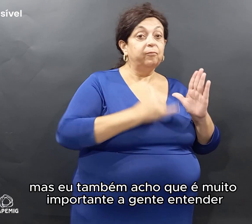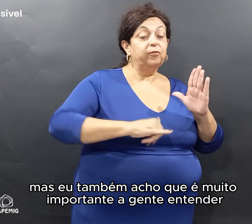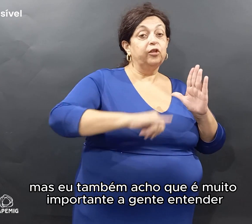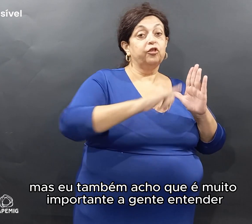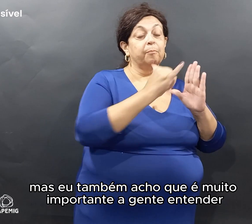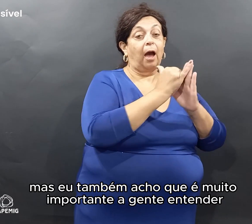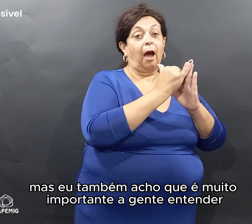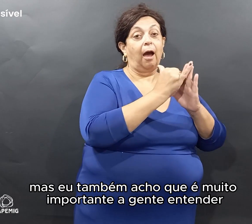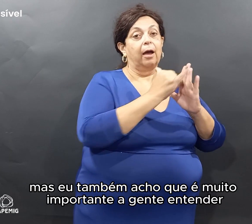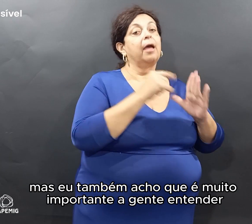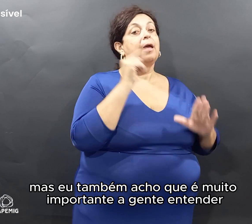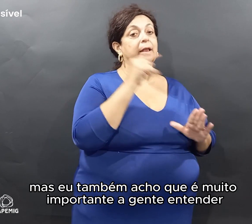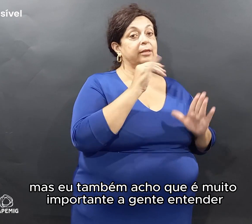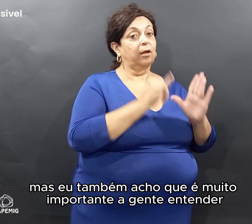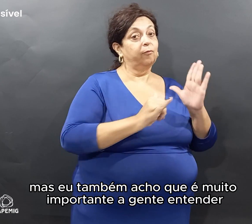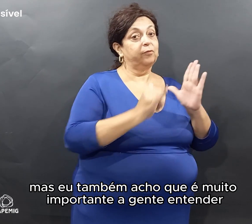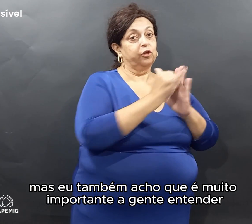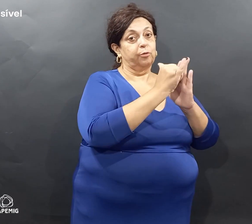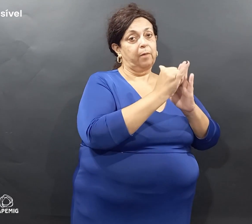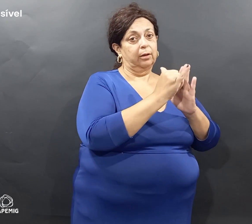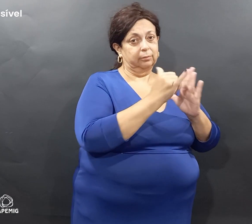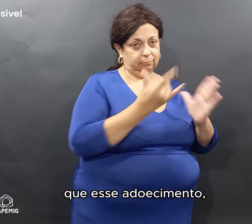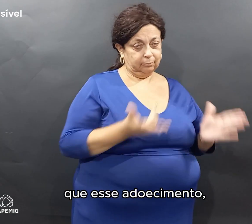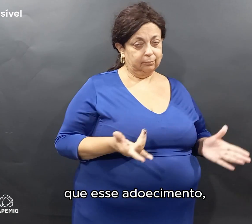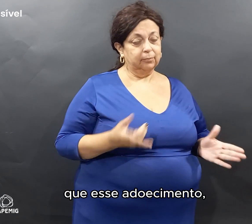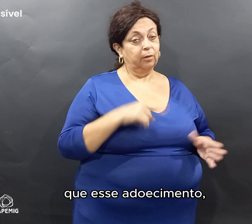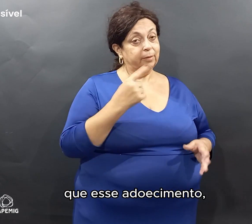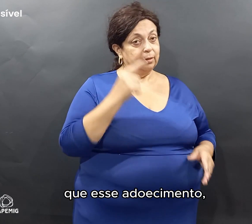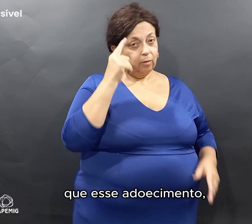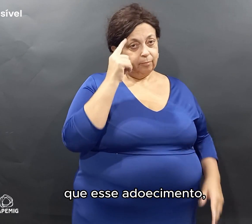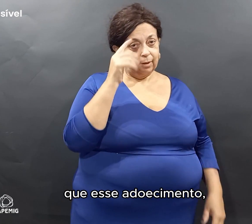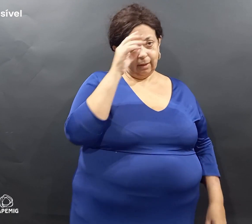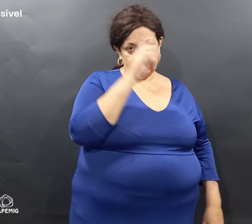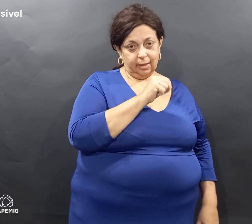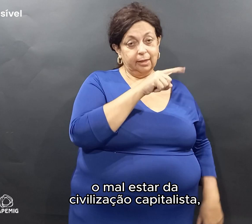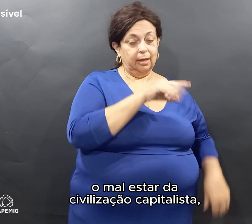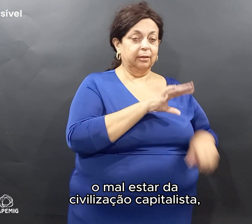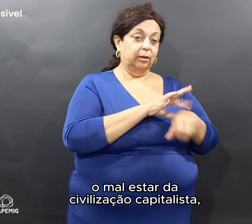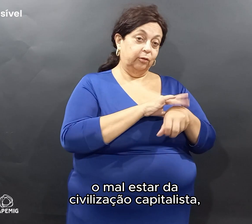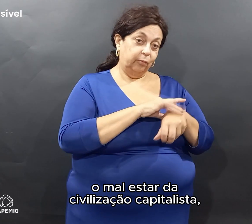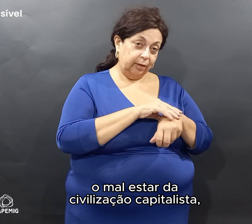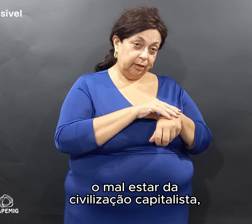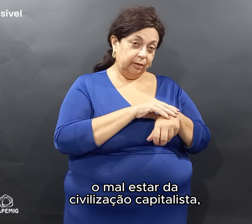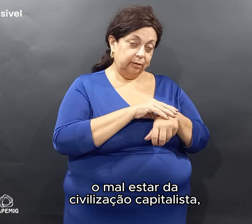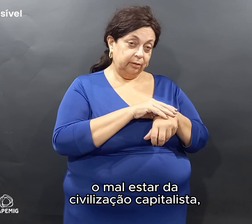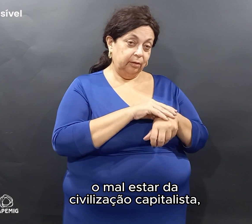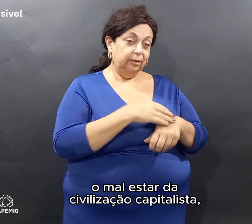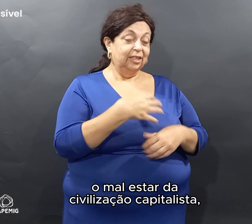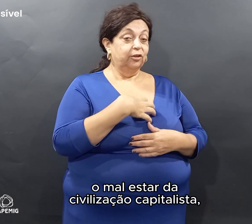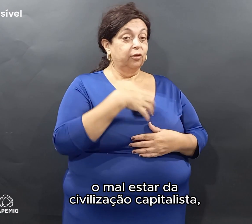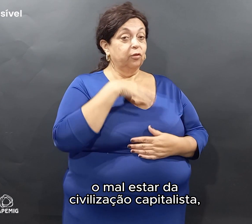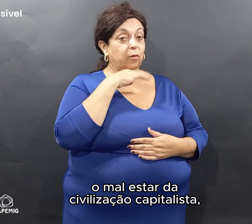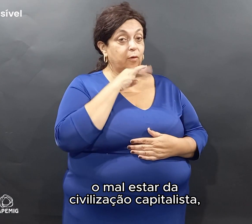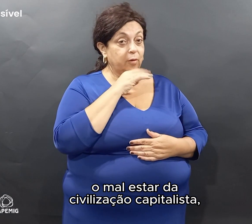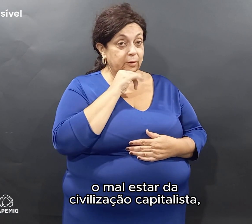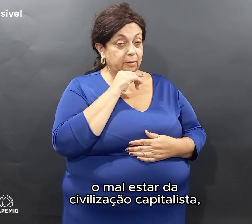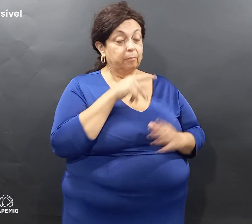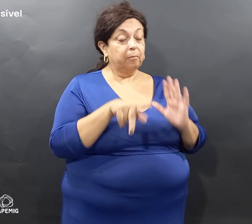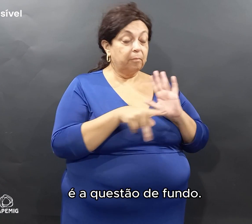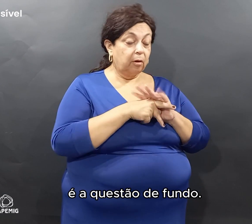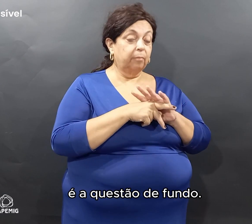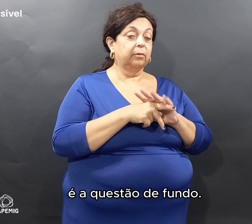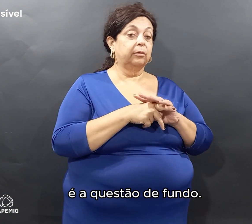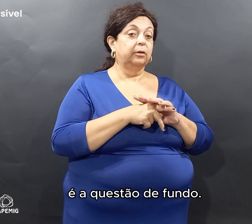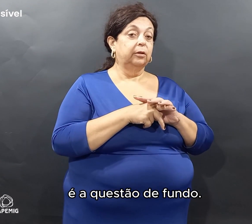mas eu também acho que é muito importante a gente entender que esse adoecimento, o mal-estar da civilização